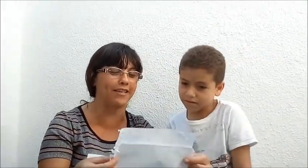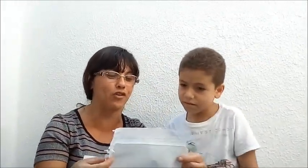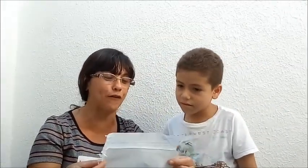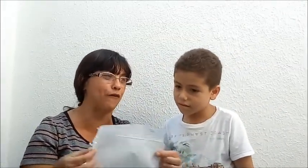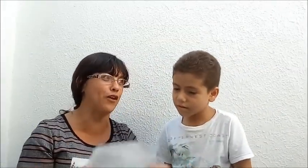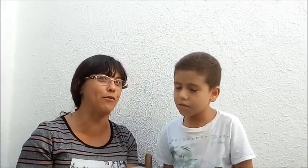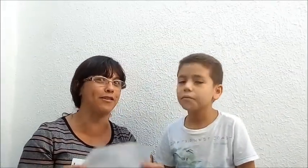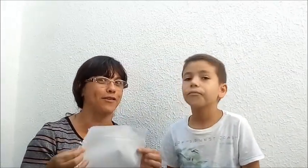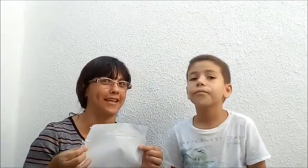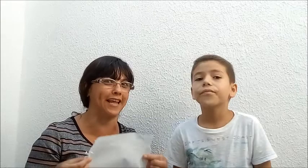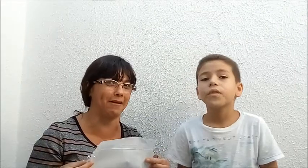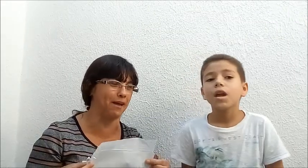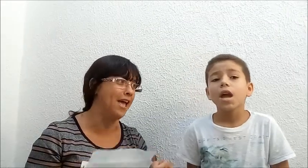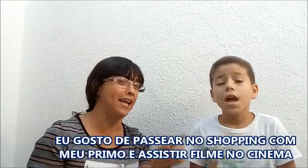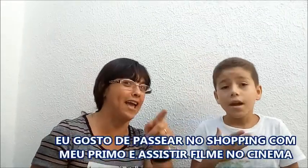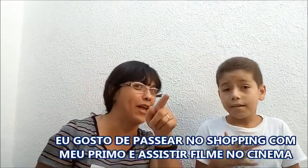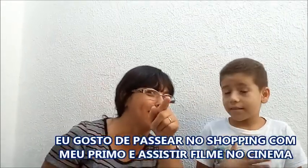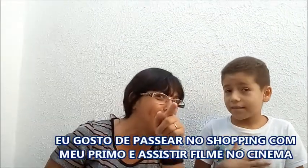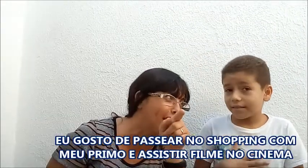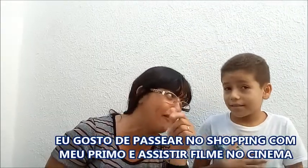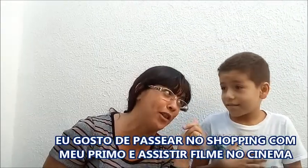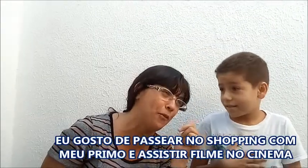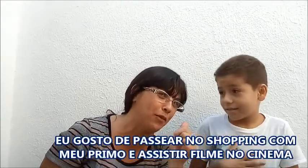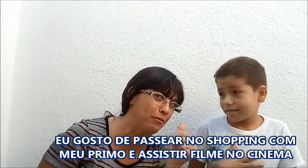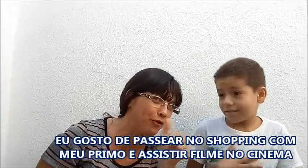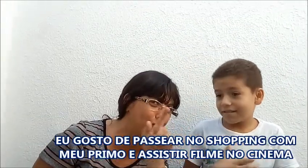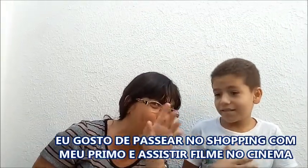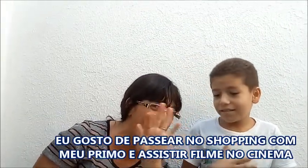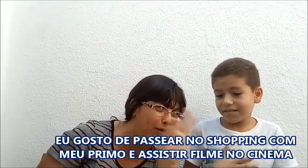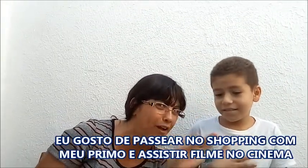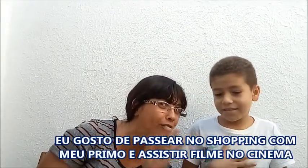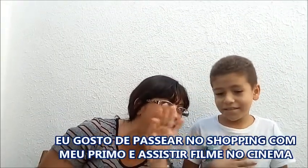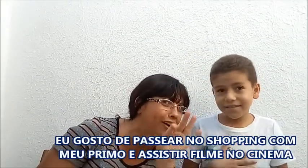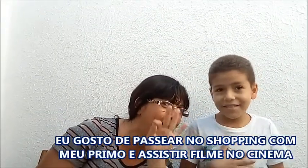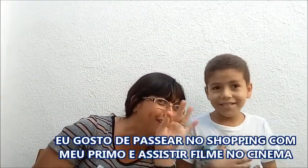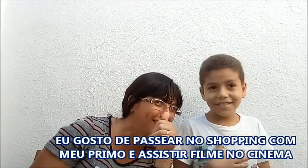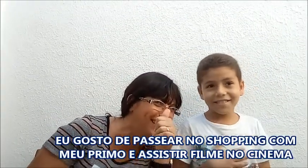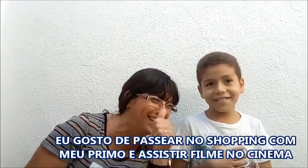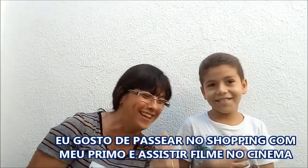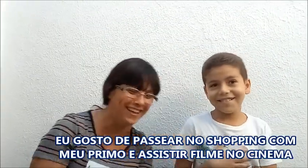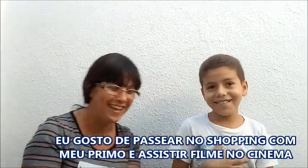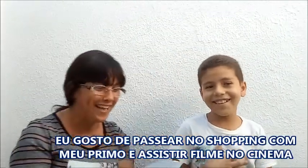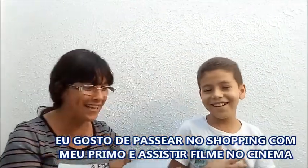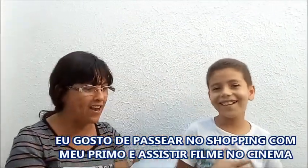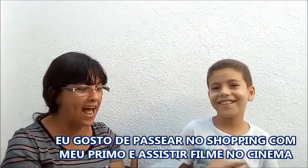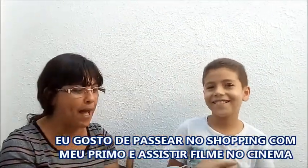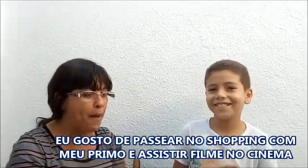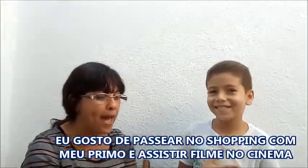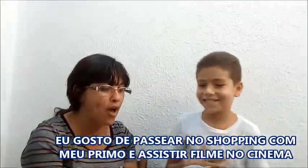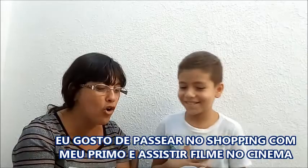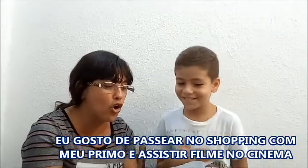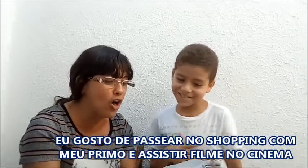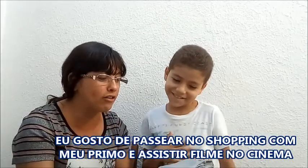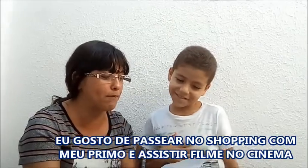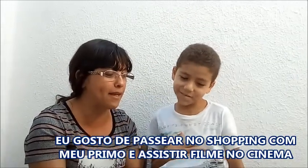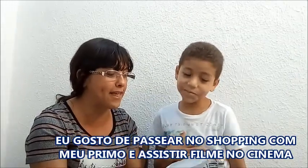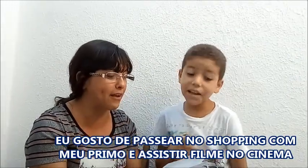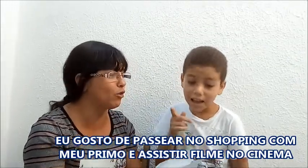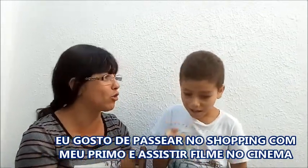assistir filmes no cinema. Quem está gravando é o primo, viu? Felipe, dá um oi, ó. Então, Eu gosto de passear no